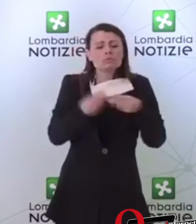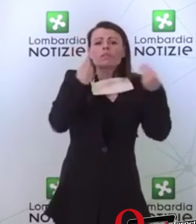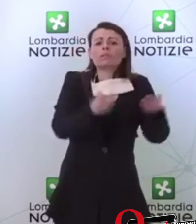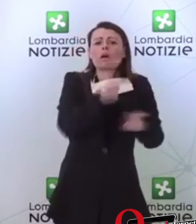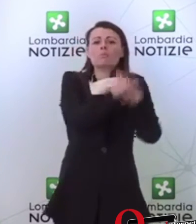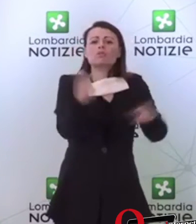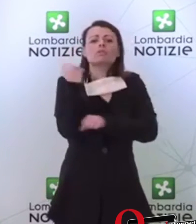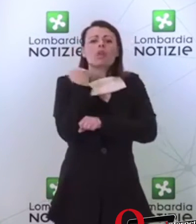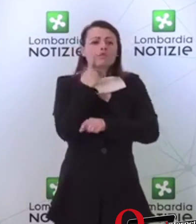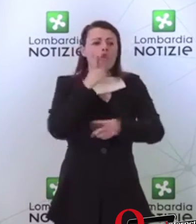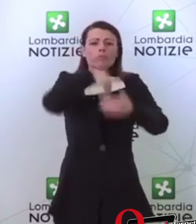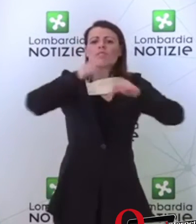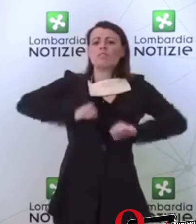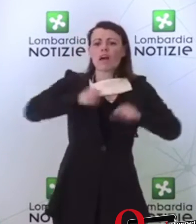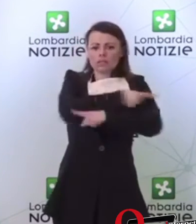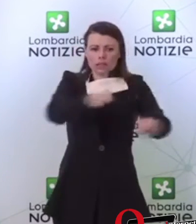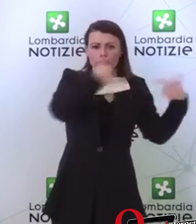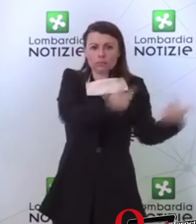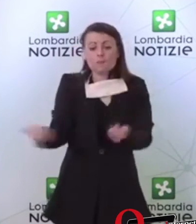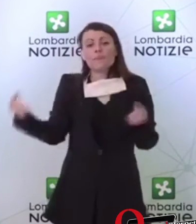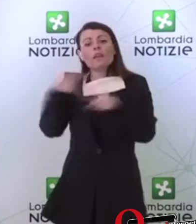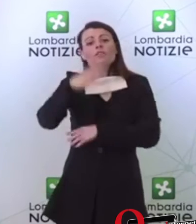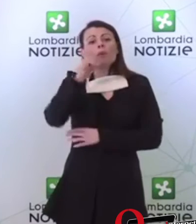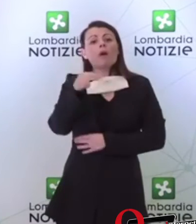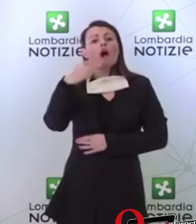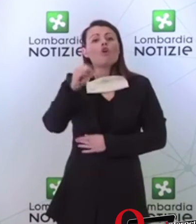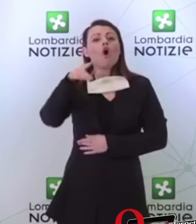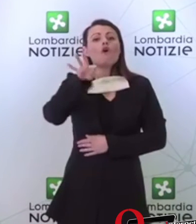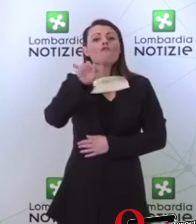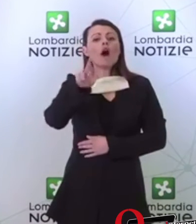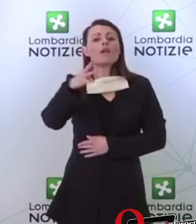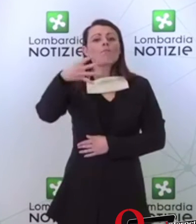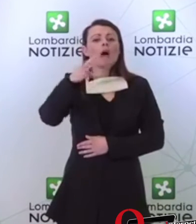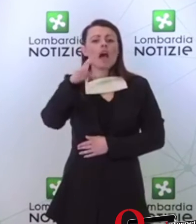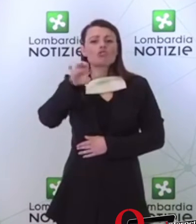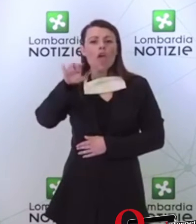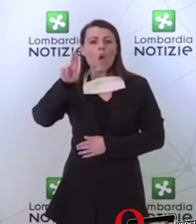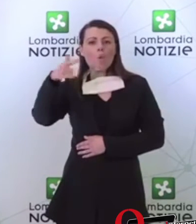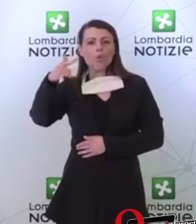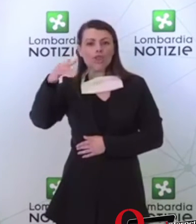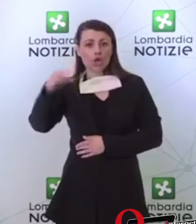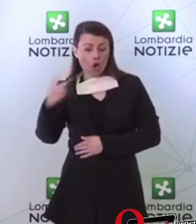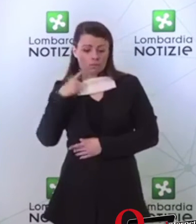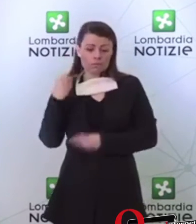sanitario. Mentre invece il banco farmaceutico ha